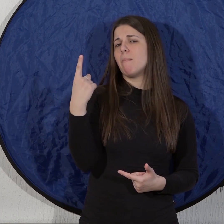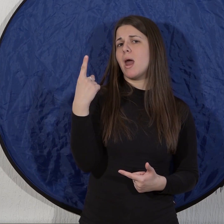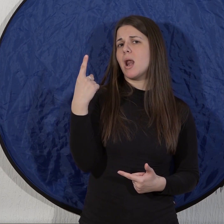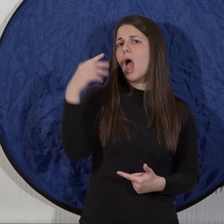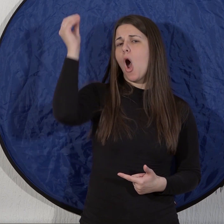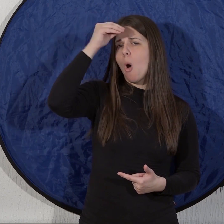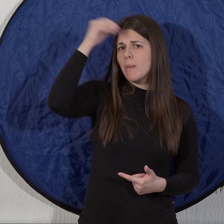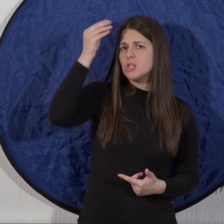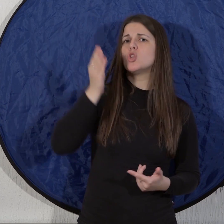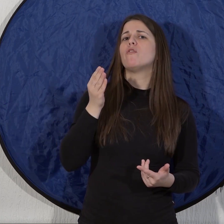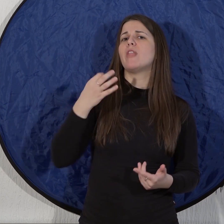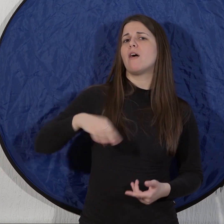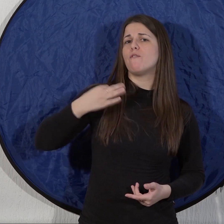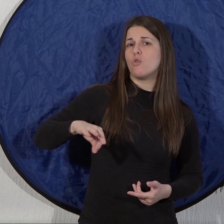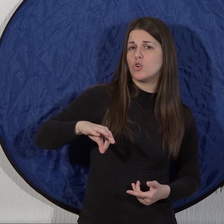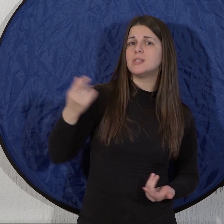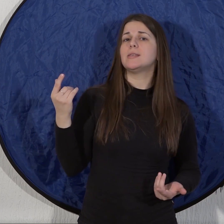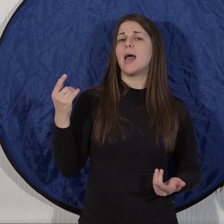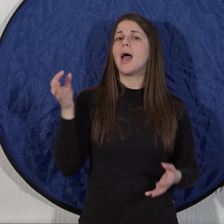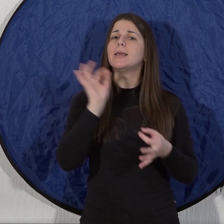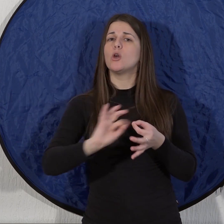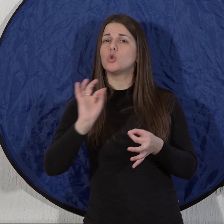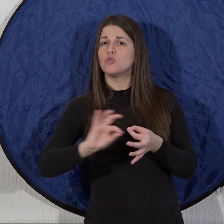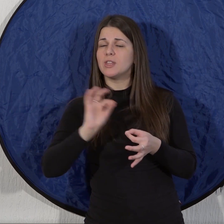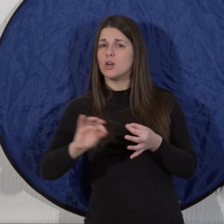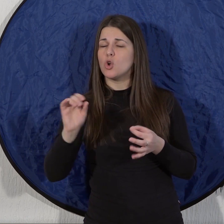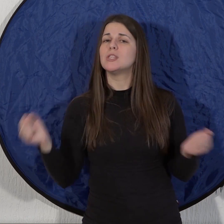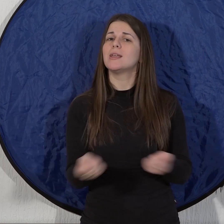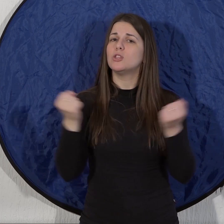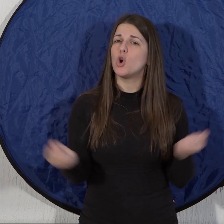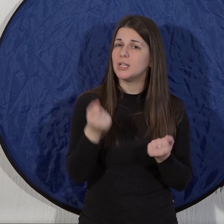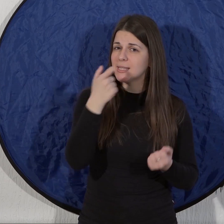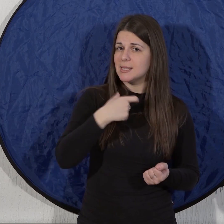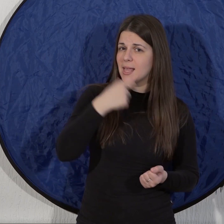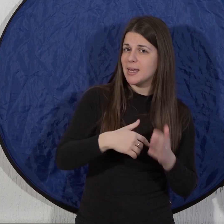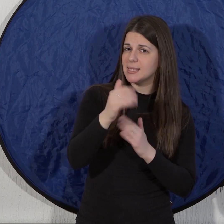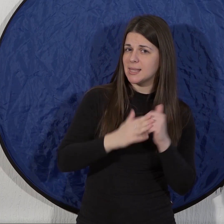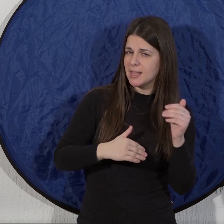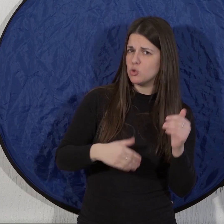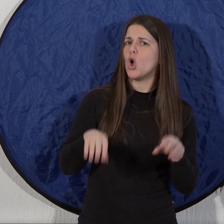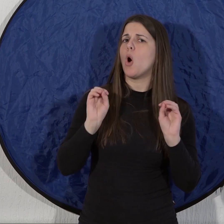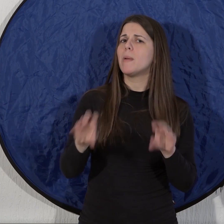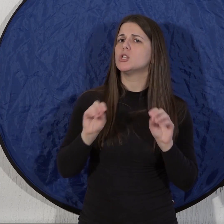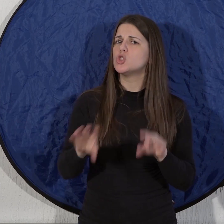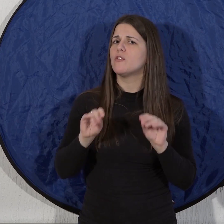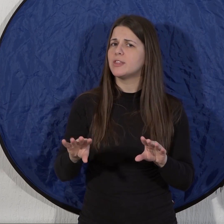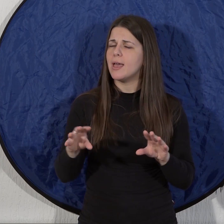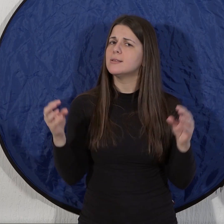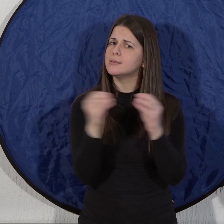ovog objekta sačuvana je kroz radionice starih zanata i druge obrazovne sadržaje koji se odvijaju u saradnji sa udruženjima